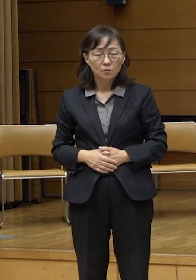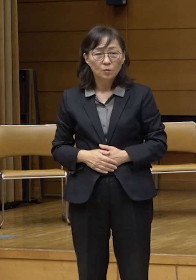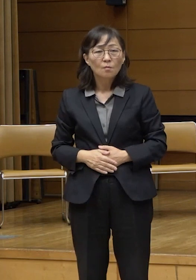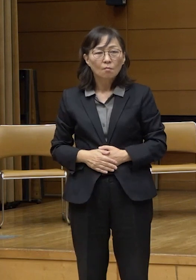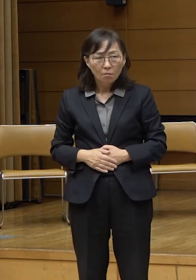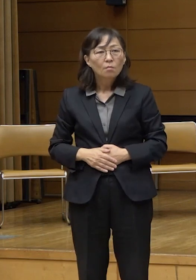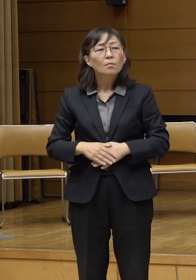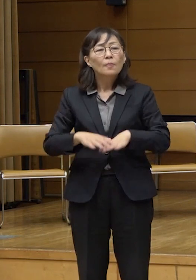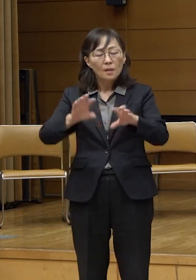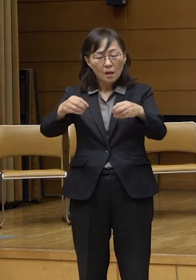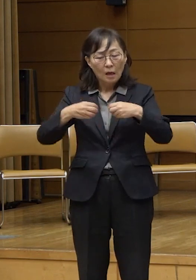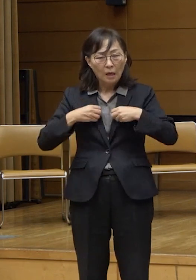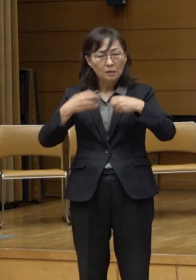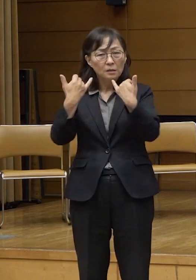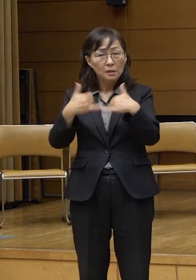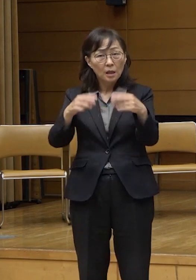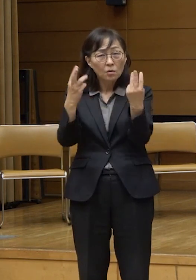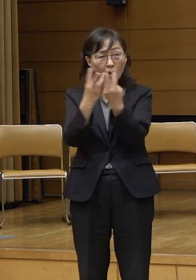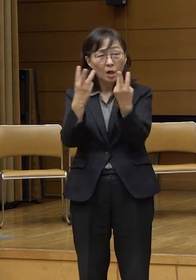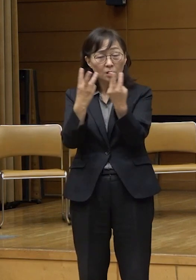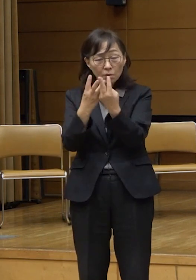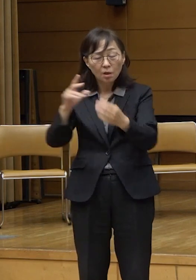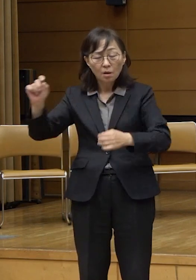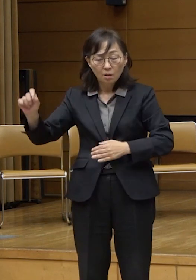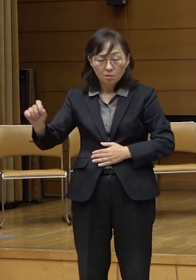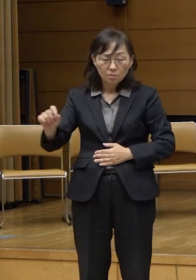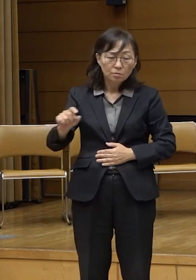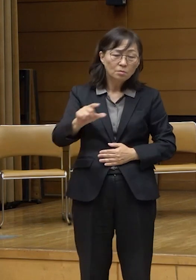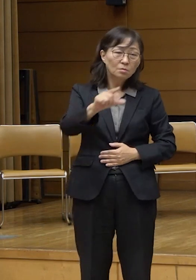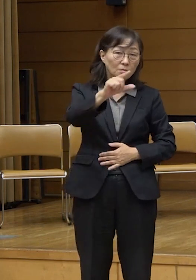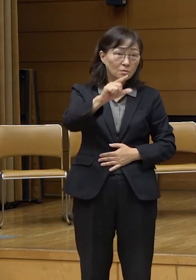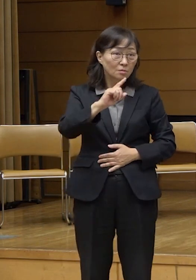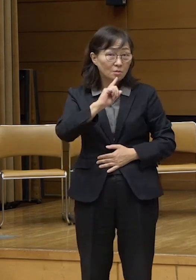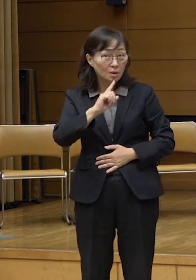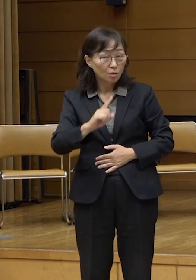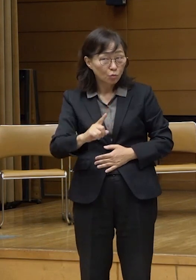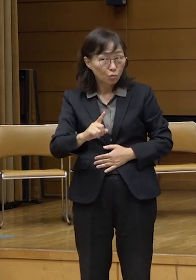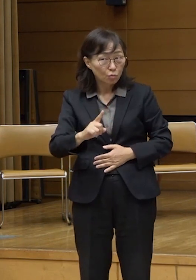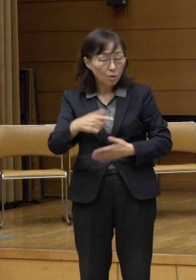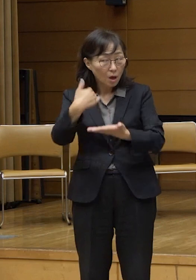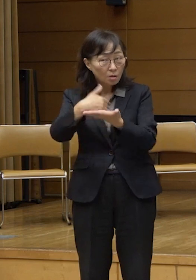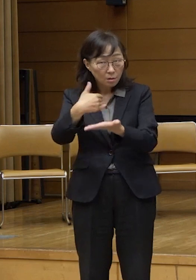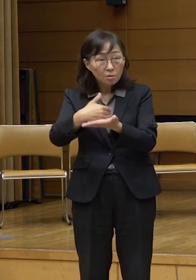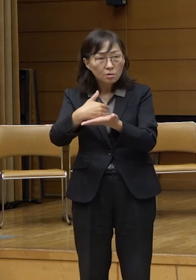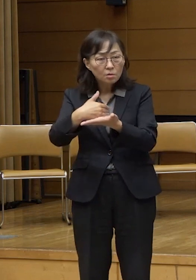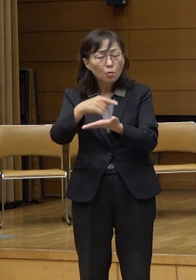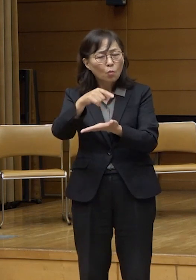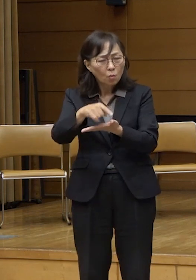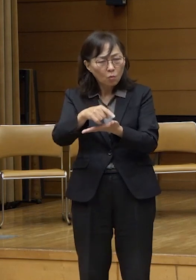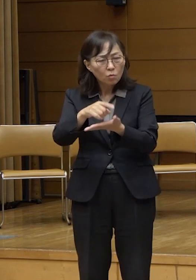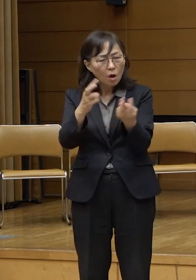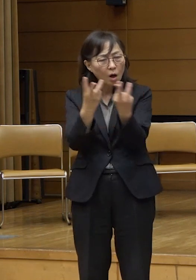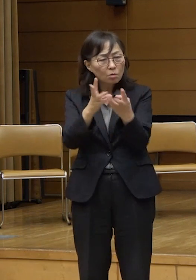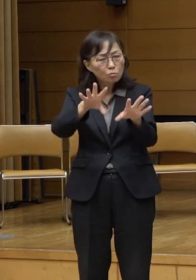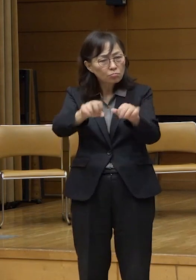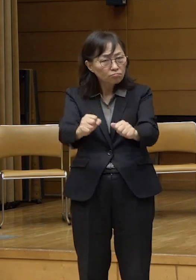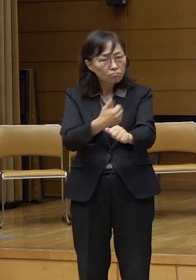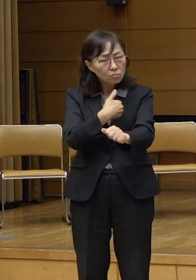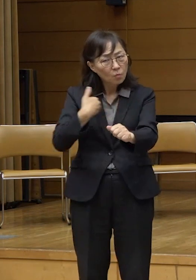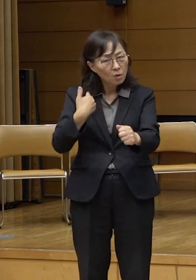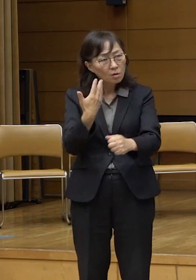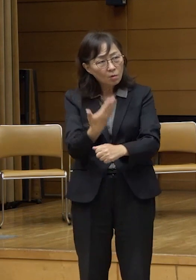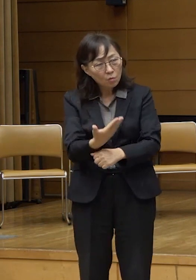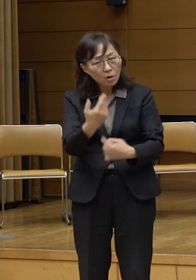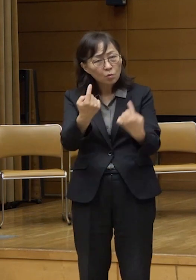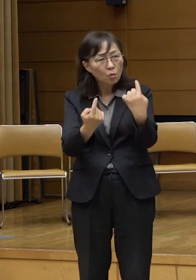加を見られるということですが、これは定点観測になって、きちんと把握した上で、緩やかだとされているのか、ちょ